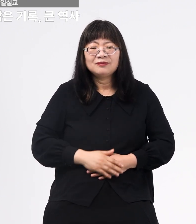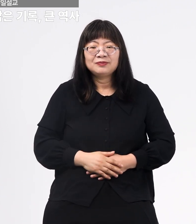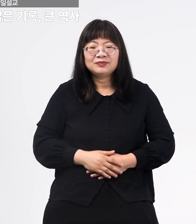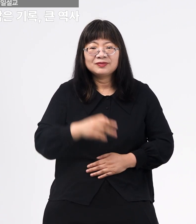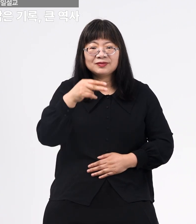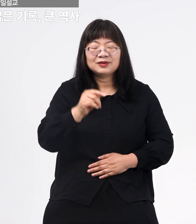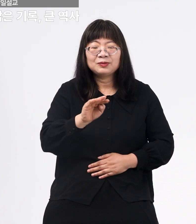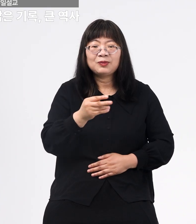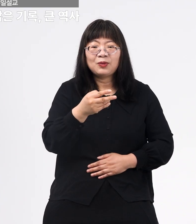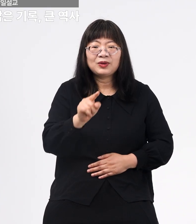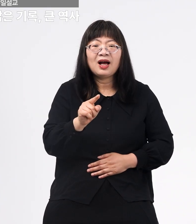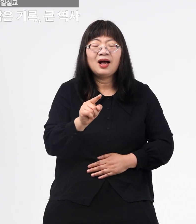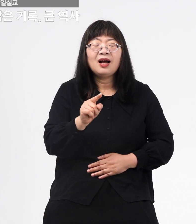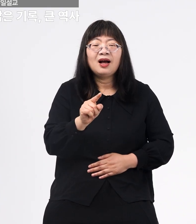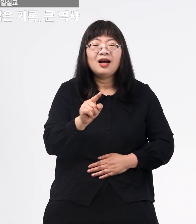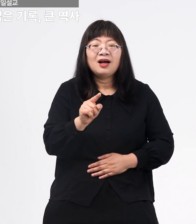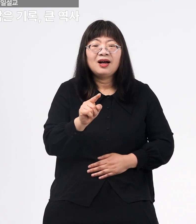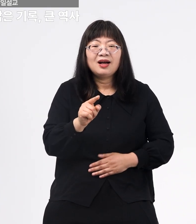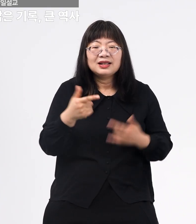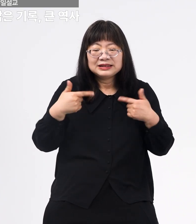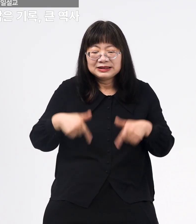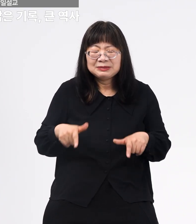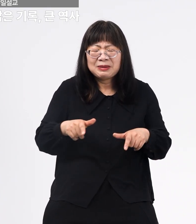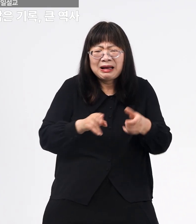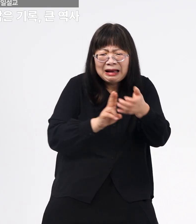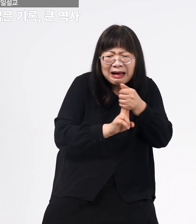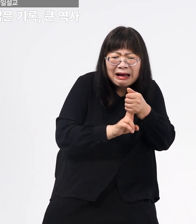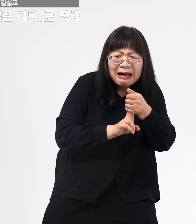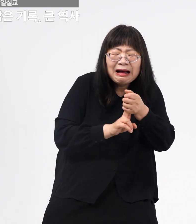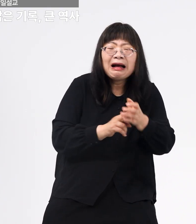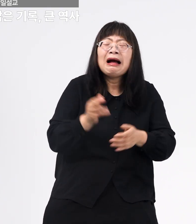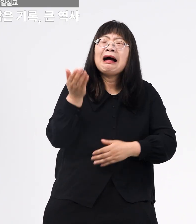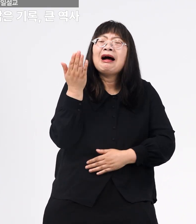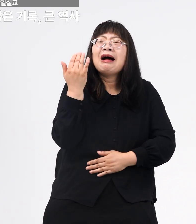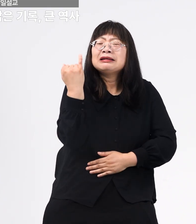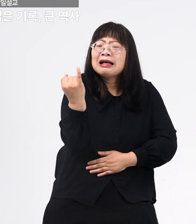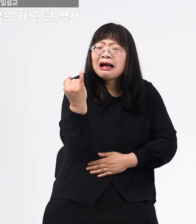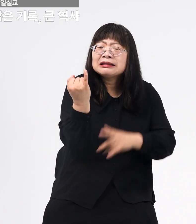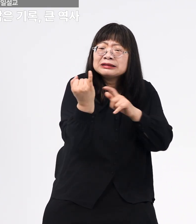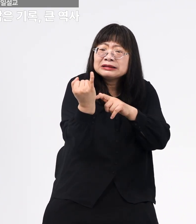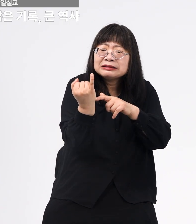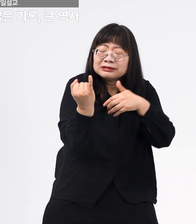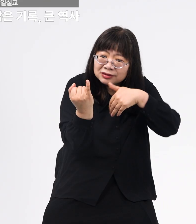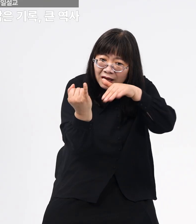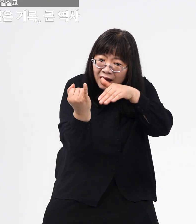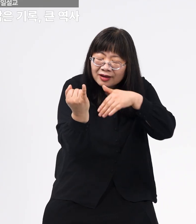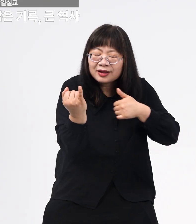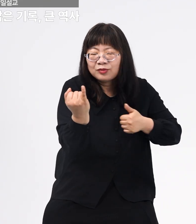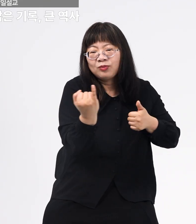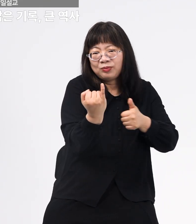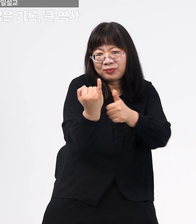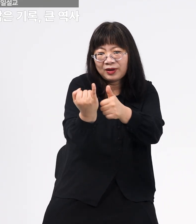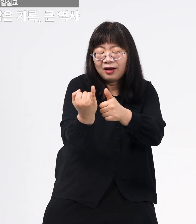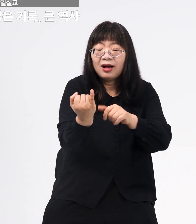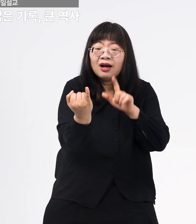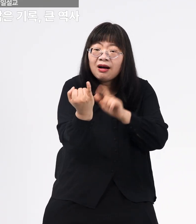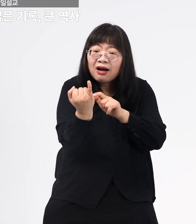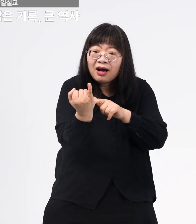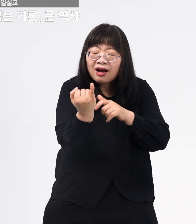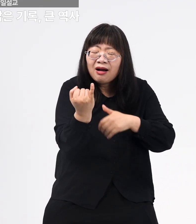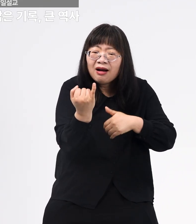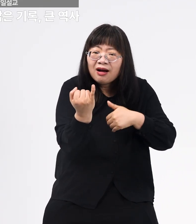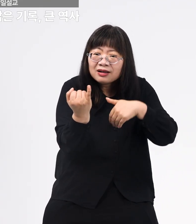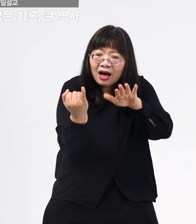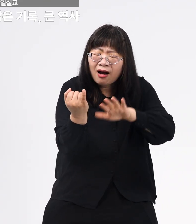그 드보라의 치맛자락에 숨어서 당신이 가시면 나도 가겠고 당신이